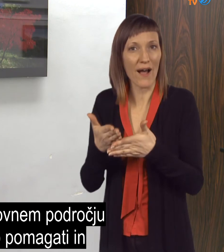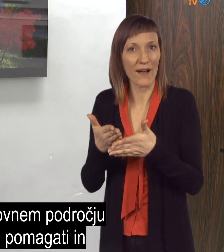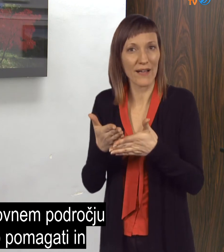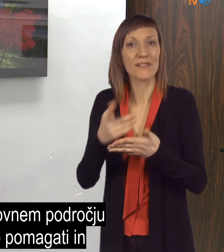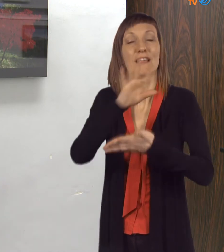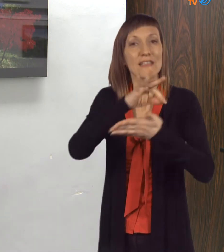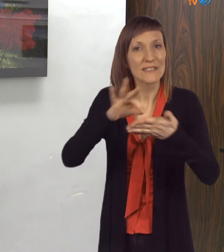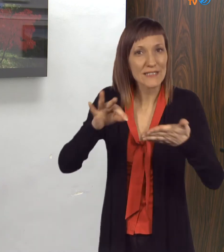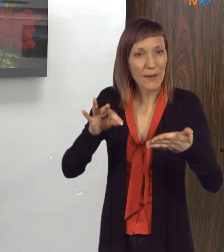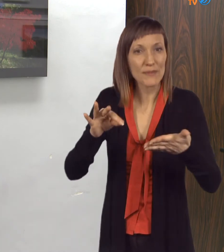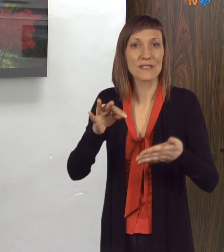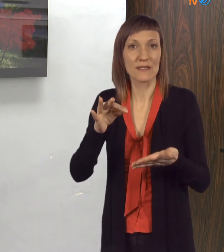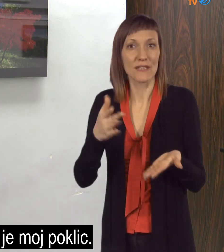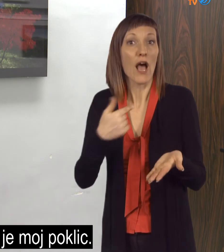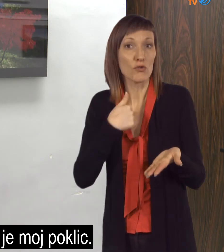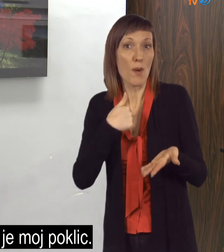pomagati,